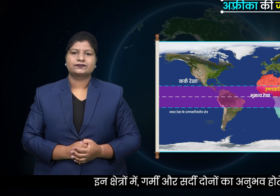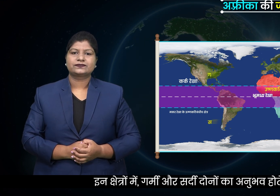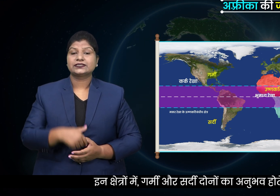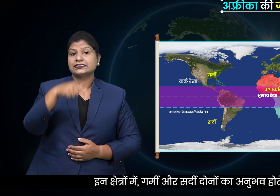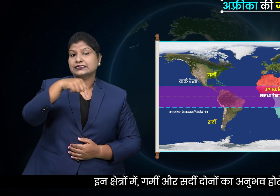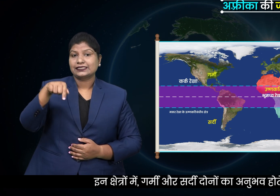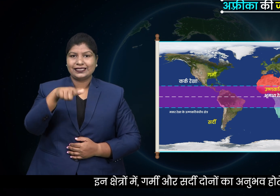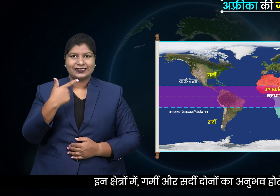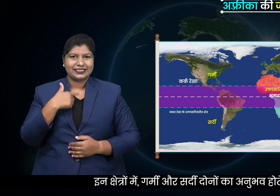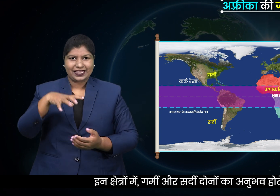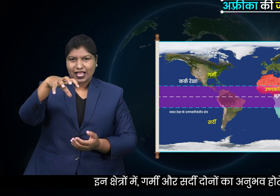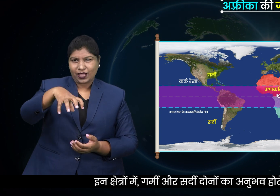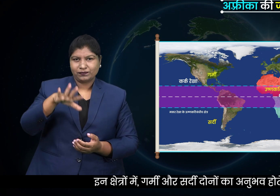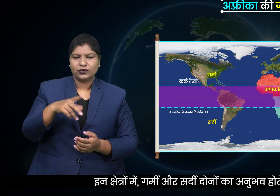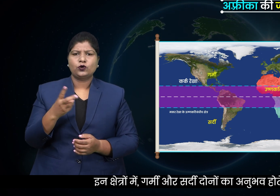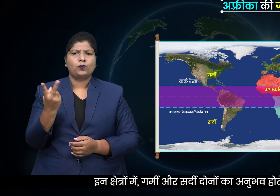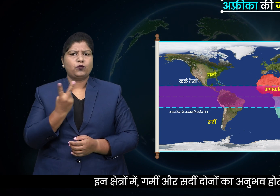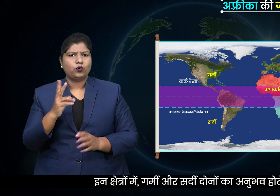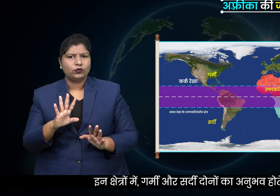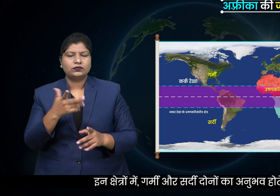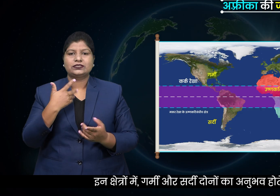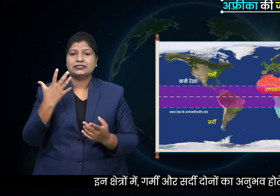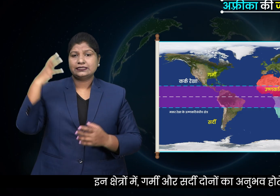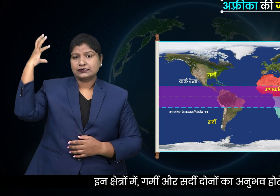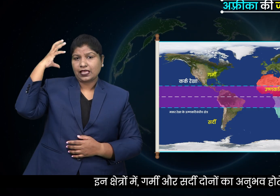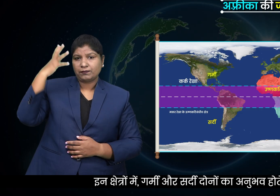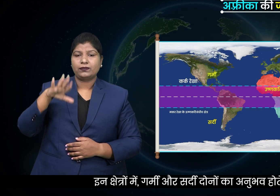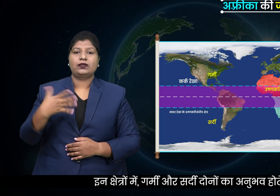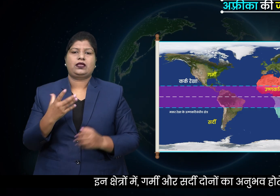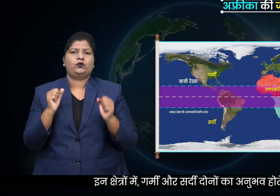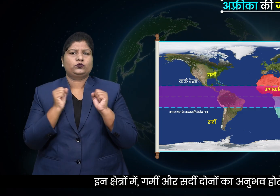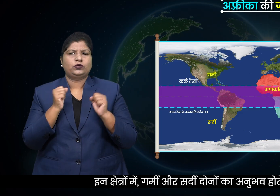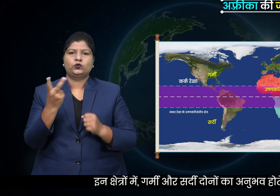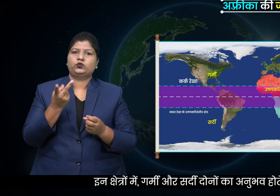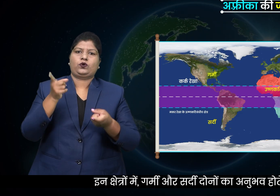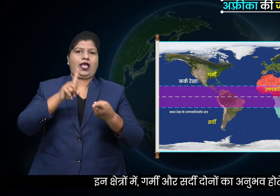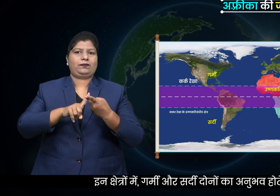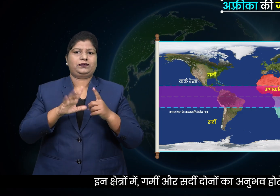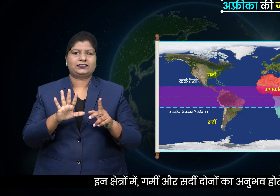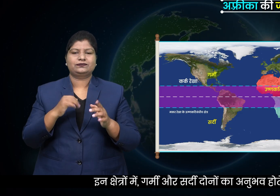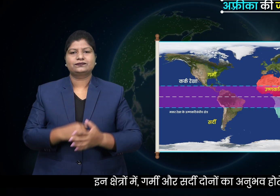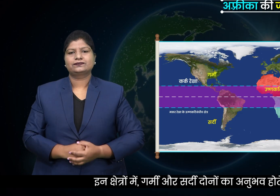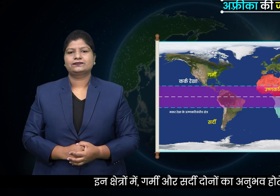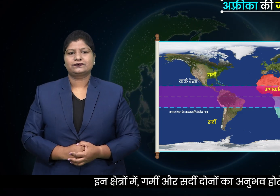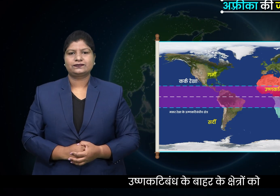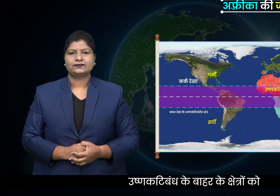इन क्षेत्रों में गर्मी और सर्दी दोनों का अनुभव होता है।